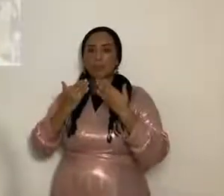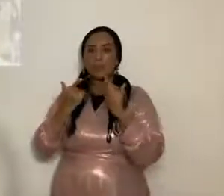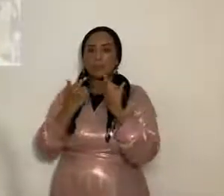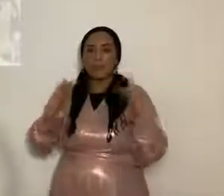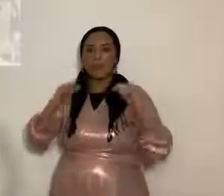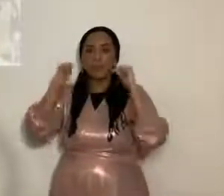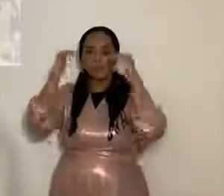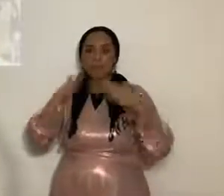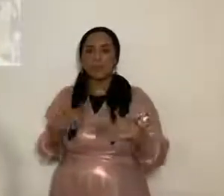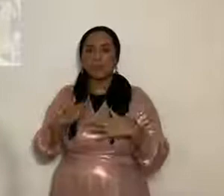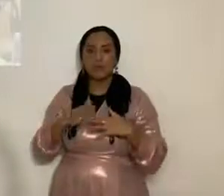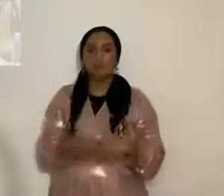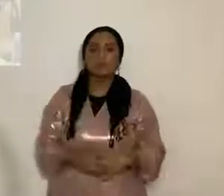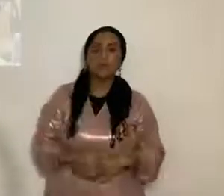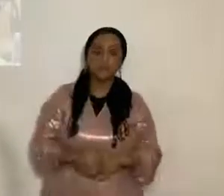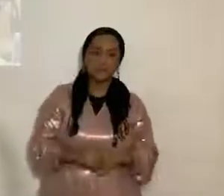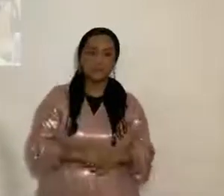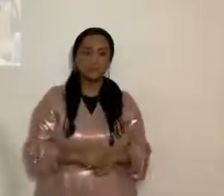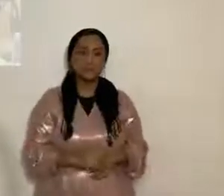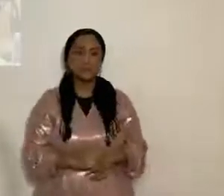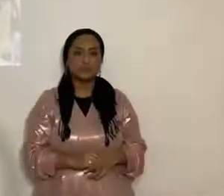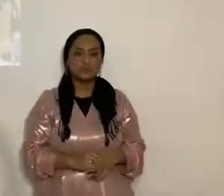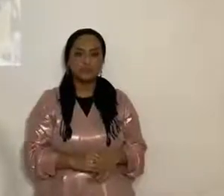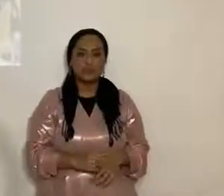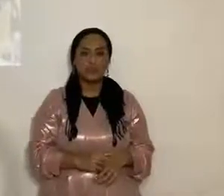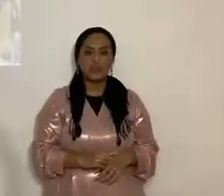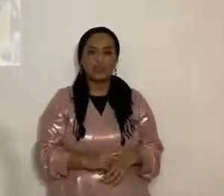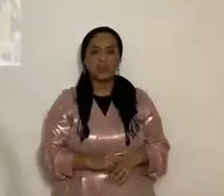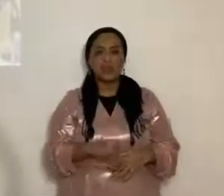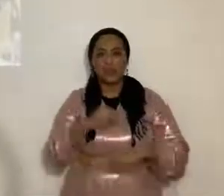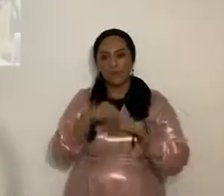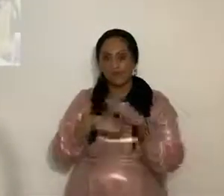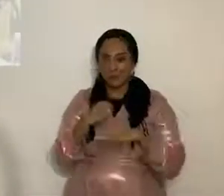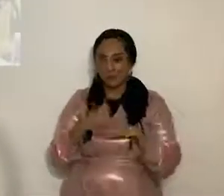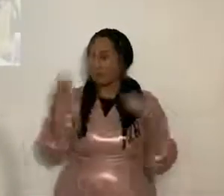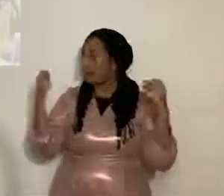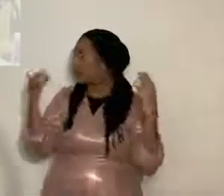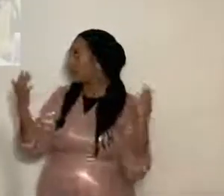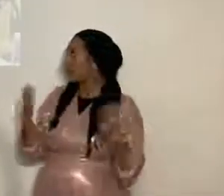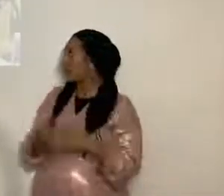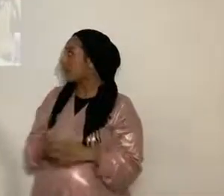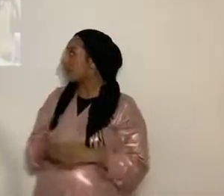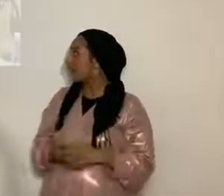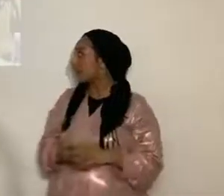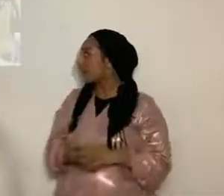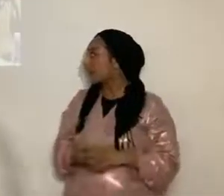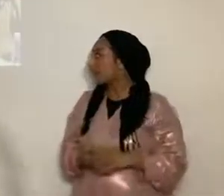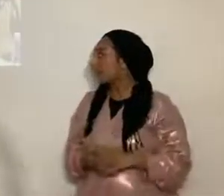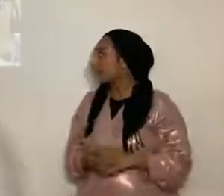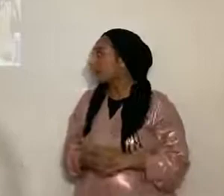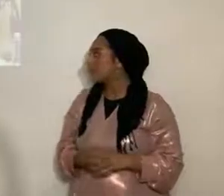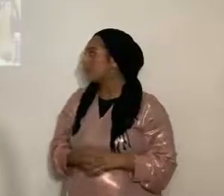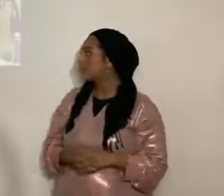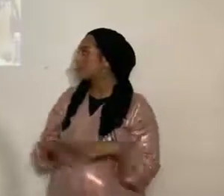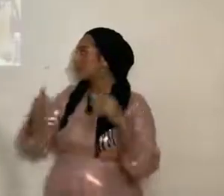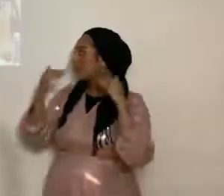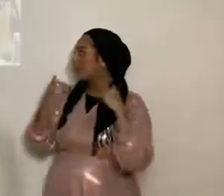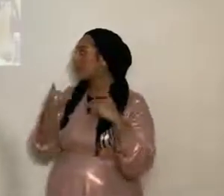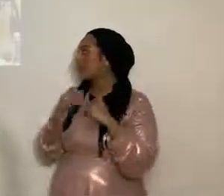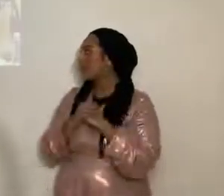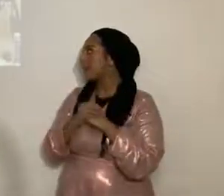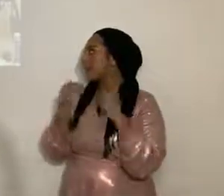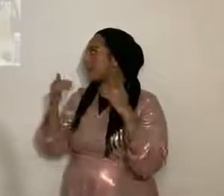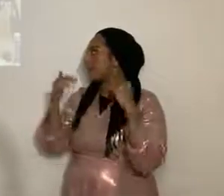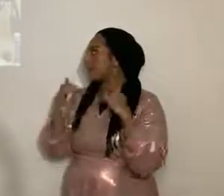será llamado grande en el reino de los cielos. Amén. Aleluya, aleluya. Entonces, vamos a ver